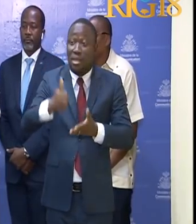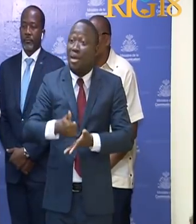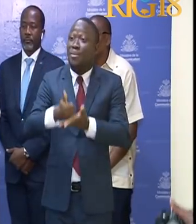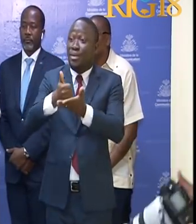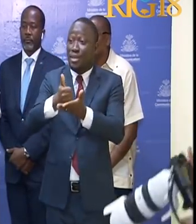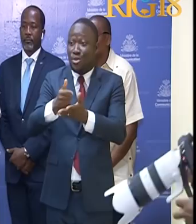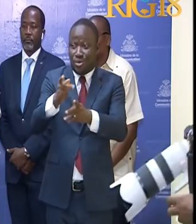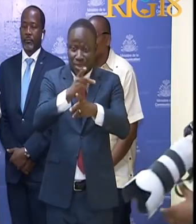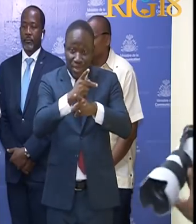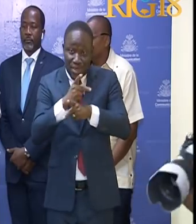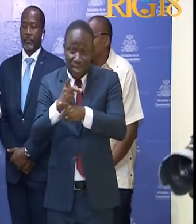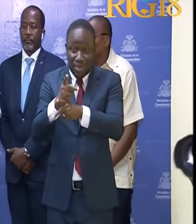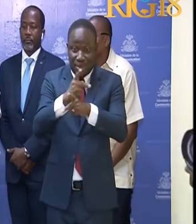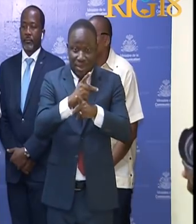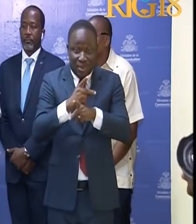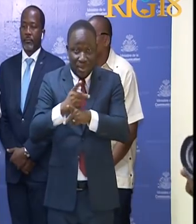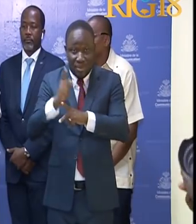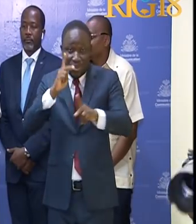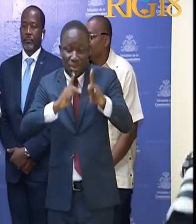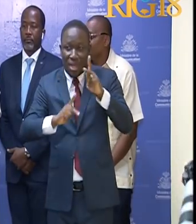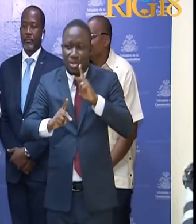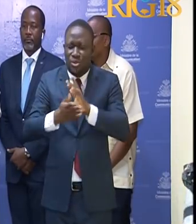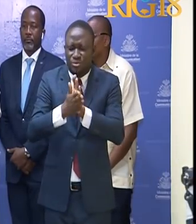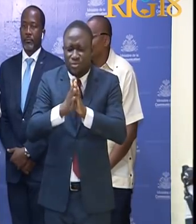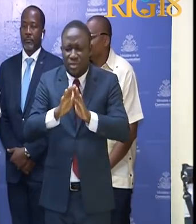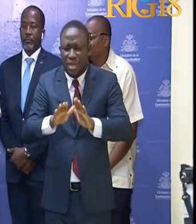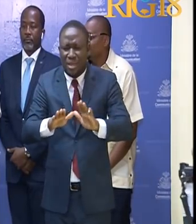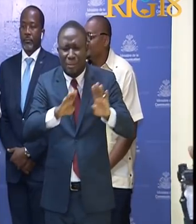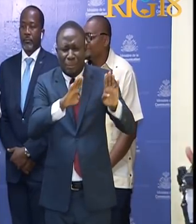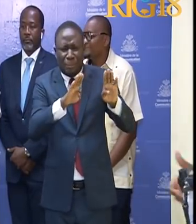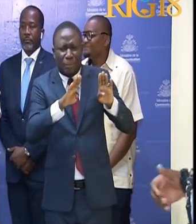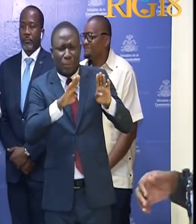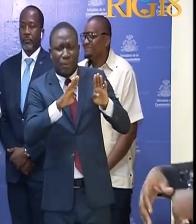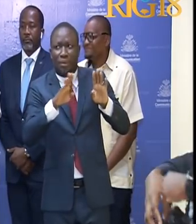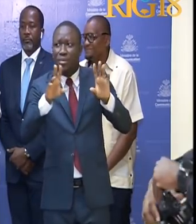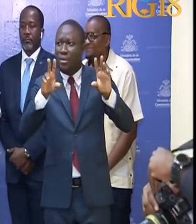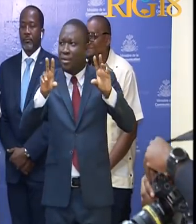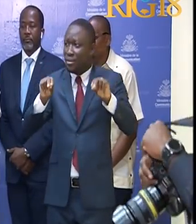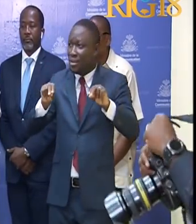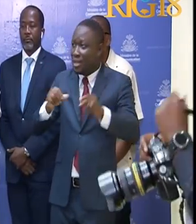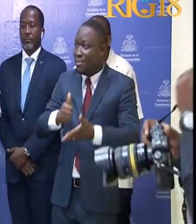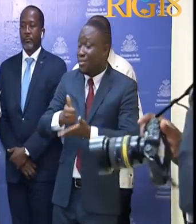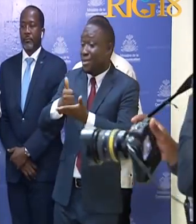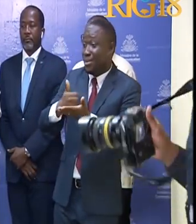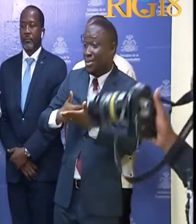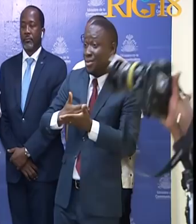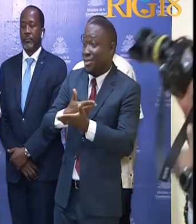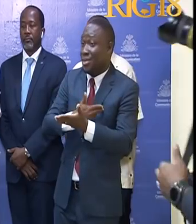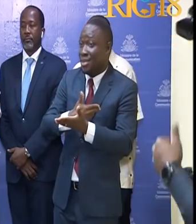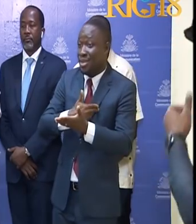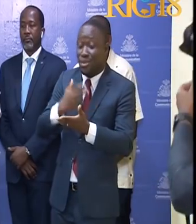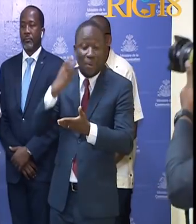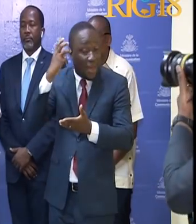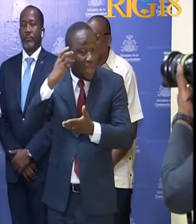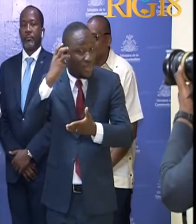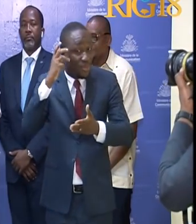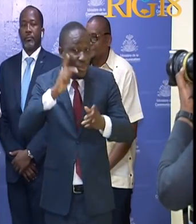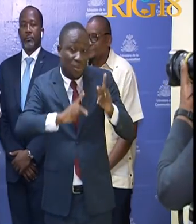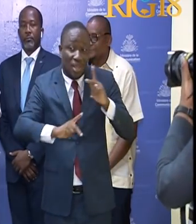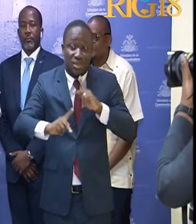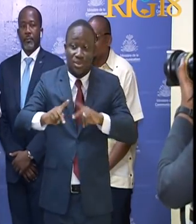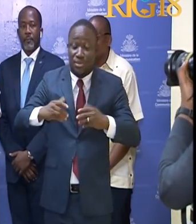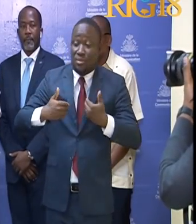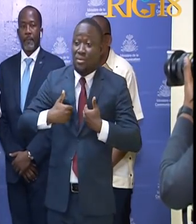qu'embé population en calme, pour population en pas paniquer et la permettre nous que média yo que population